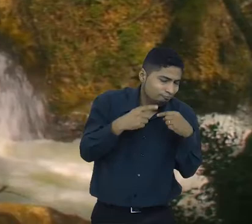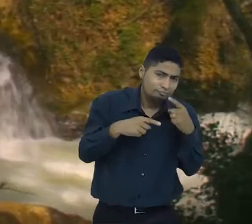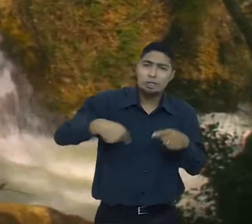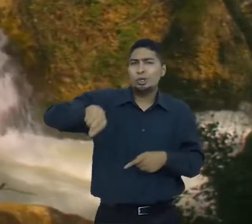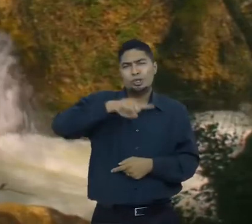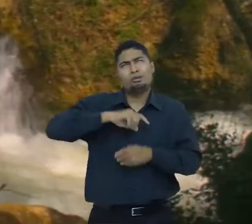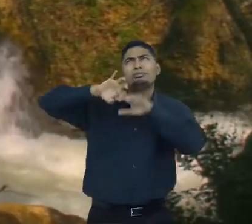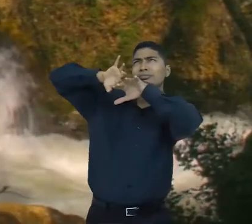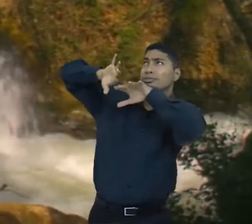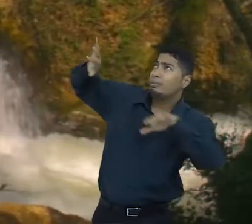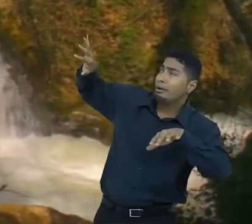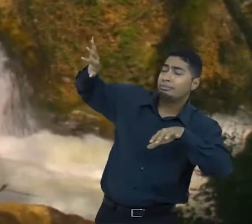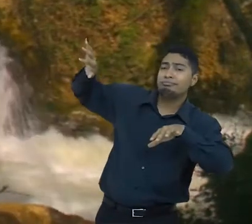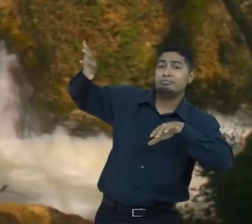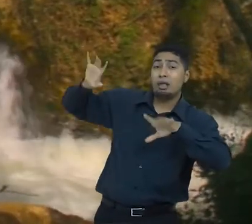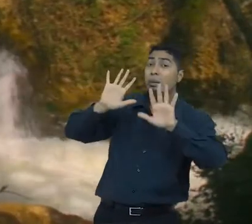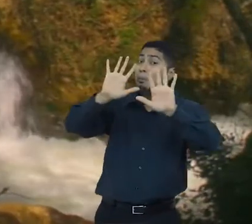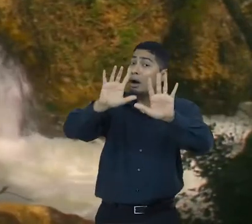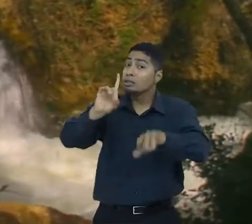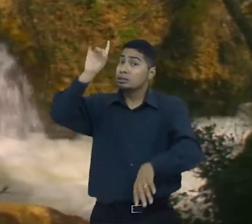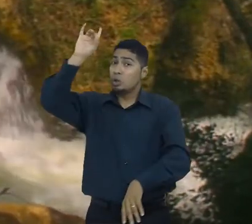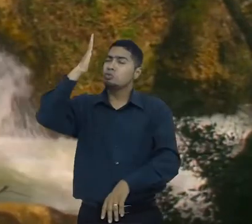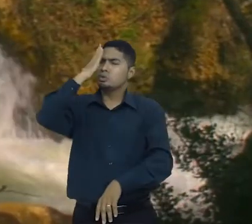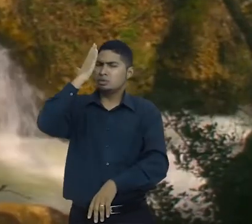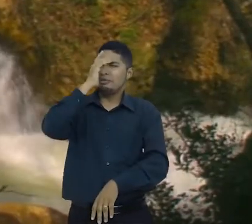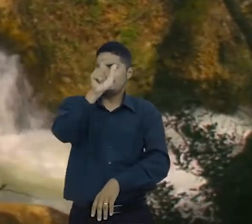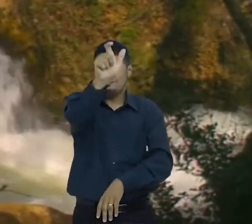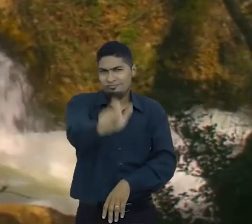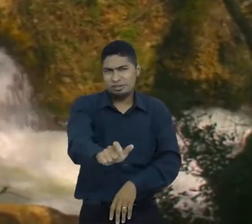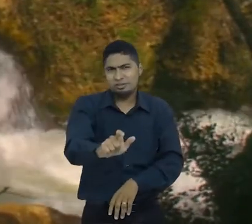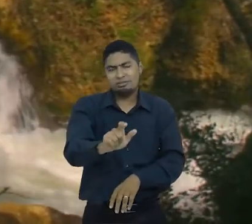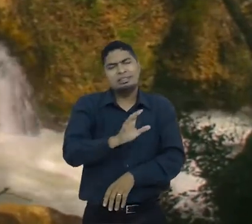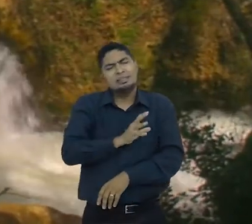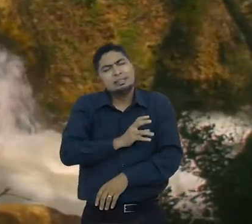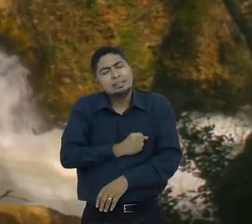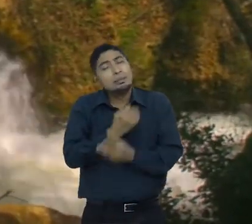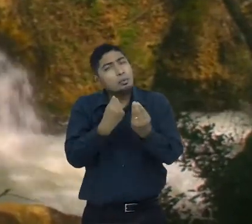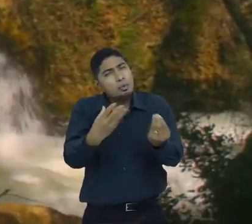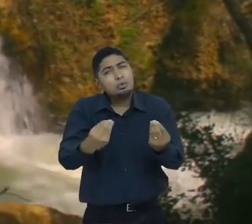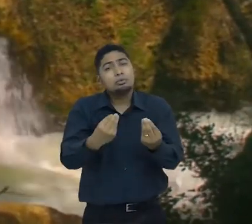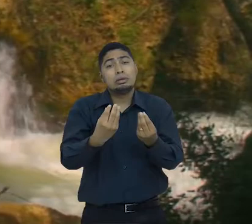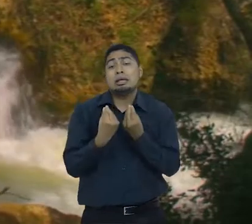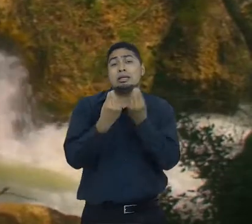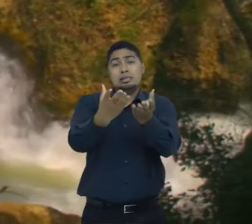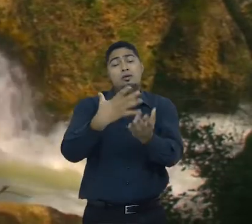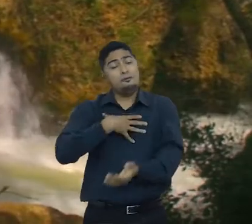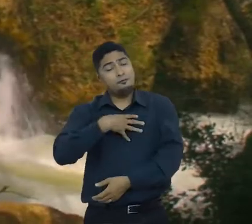separado dele. Mas Deus entende sua incapacidade e o ama tanto que mandou seu Filho sofrer e morrer por